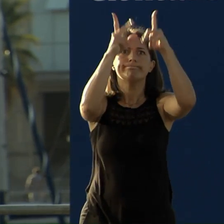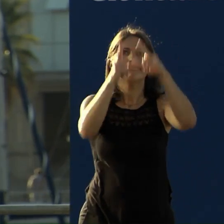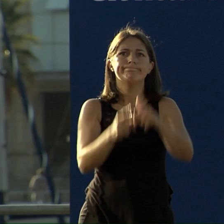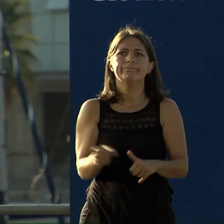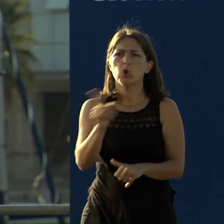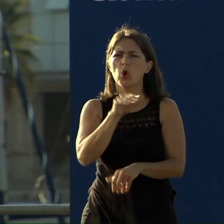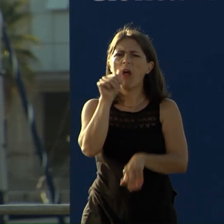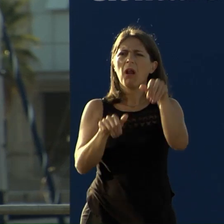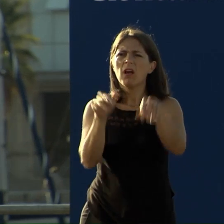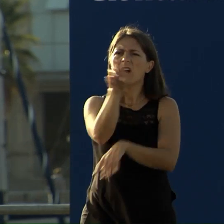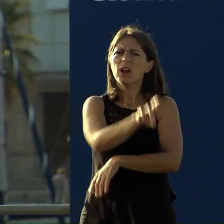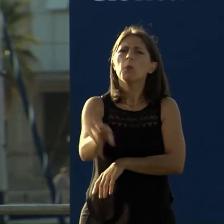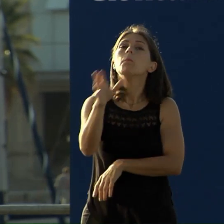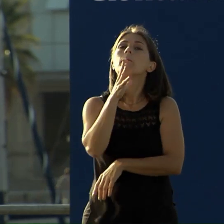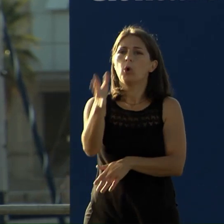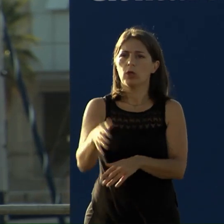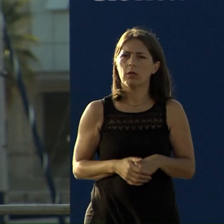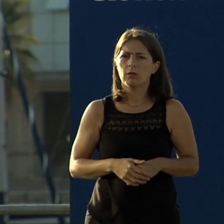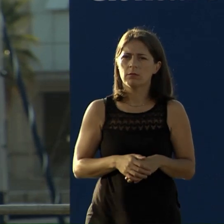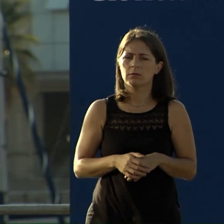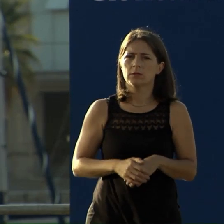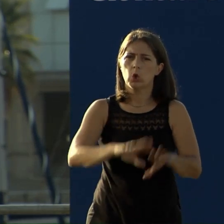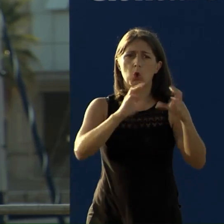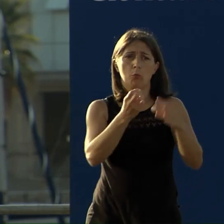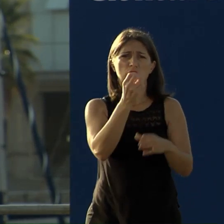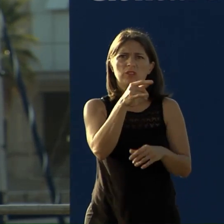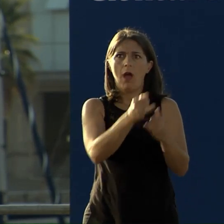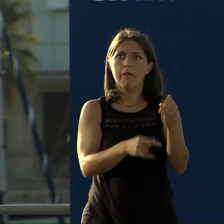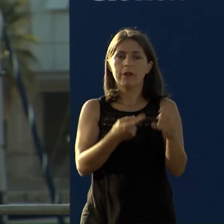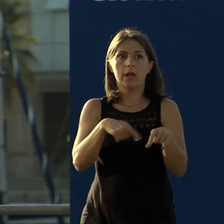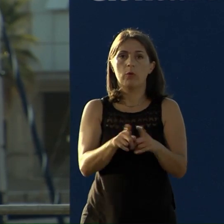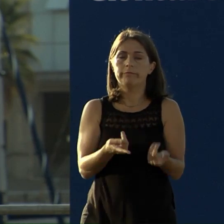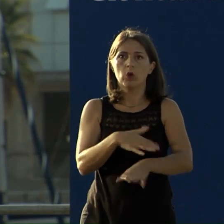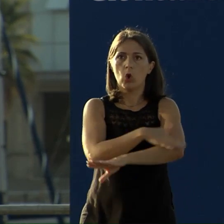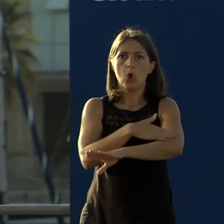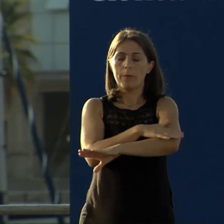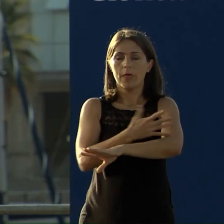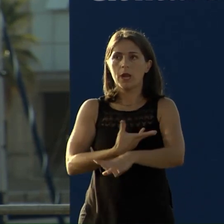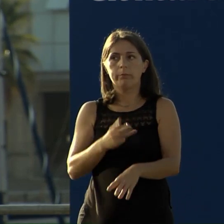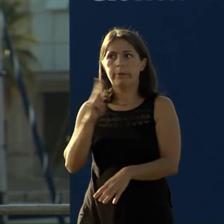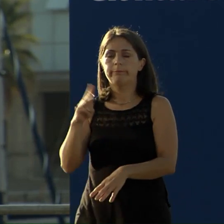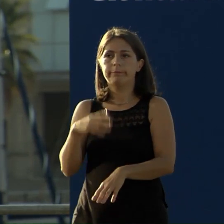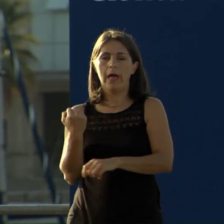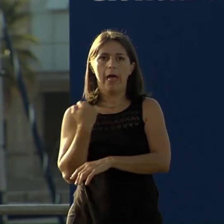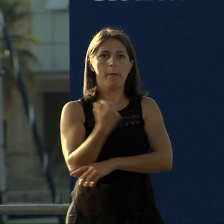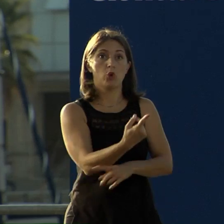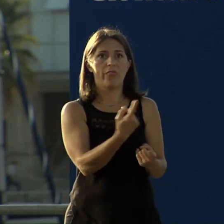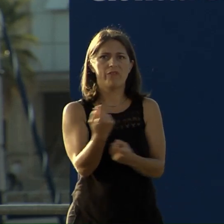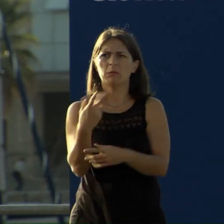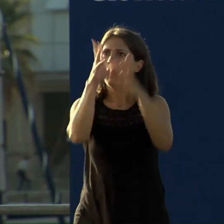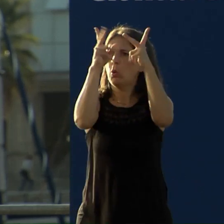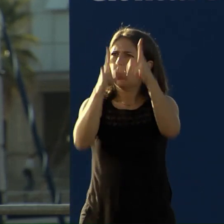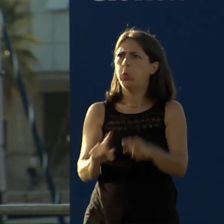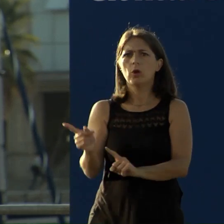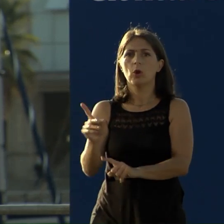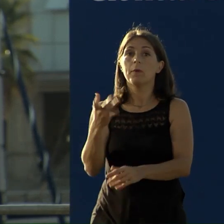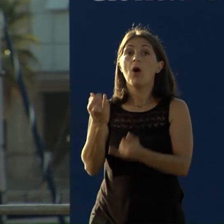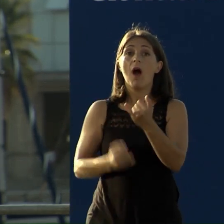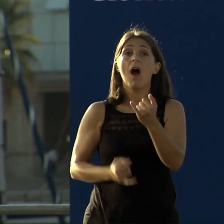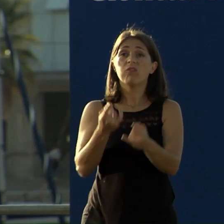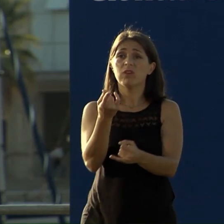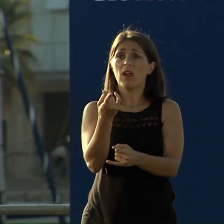repitieron las elecciones? Porque el Partido Socialista estaba empujado a gobernar con el PP. Pero entonces las cuentas no salían. Pero les